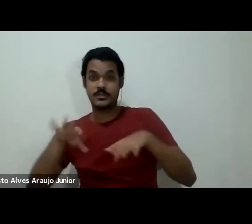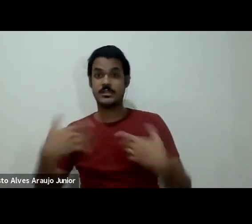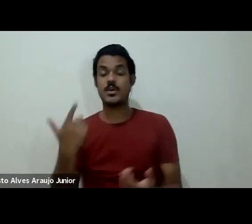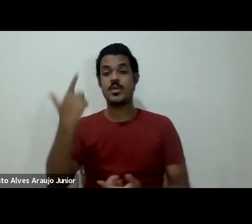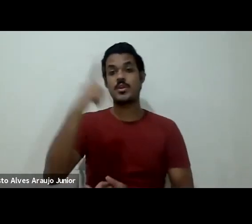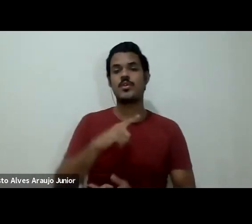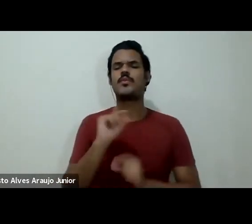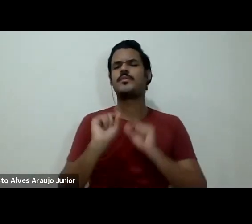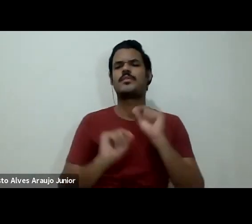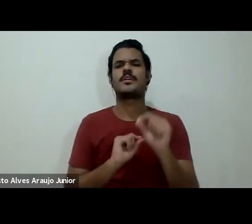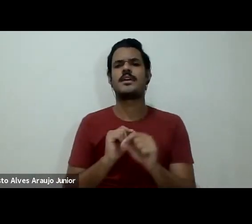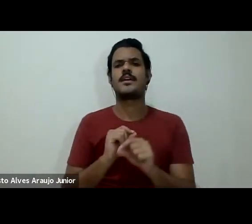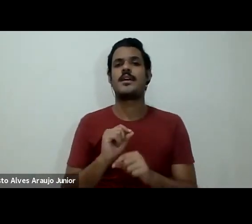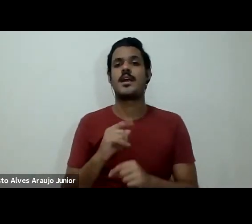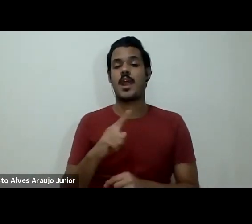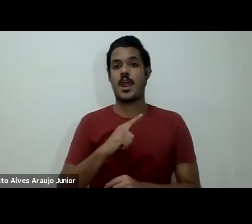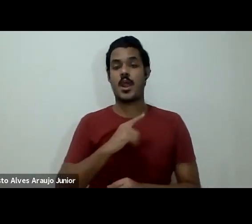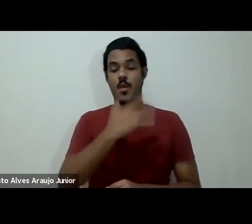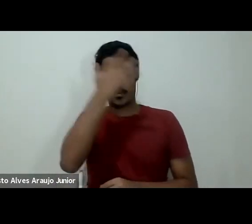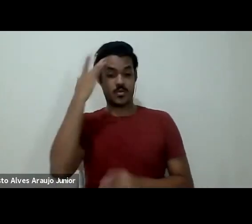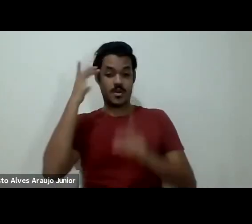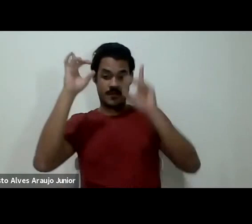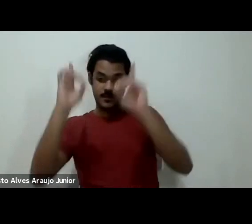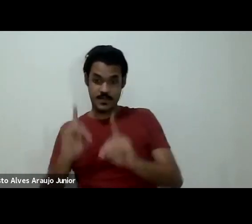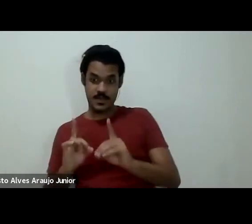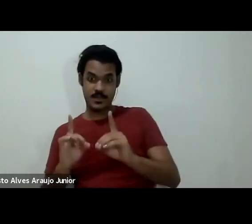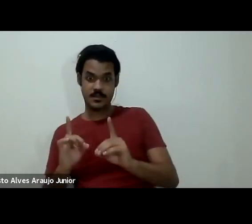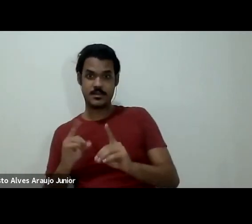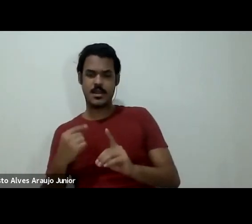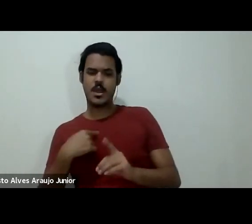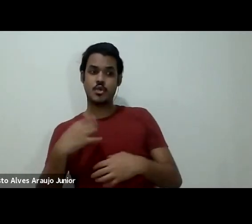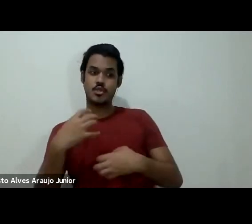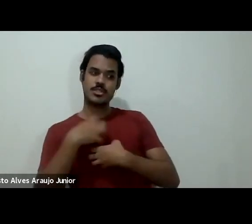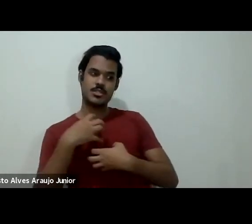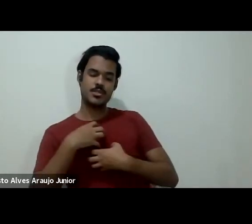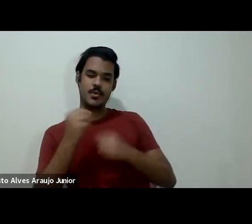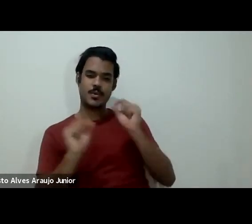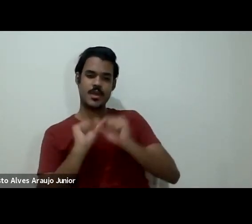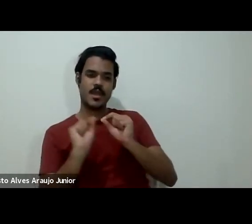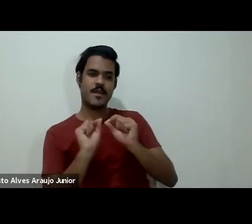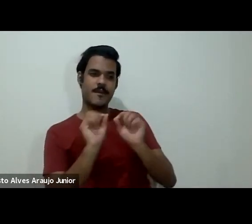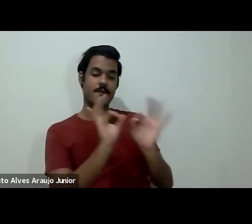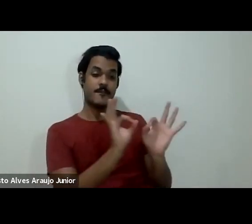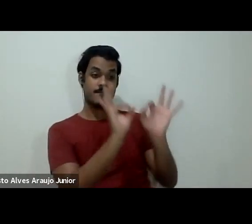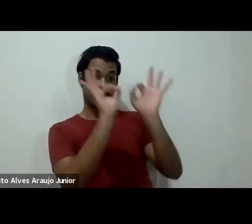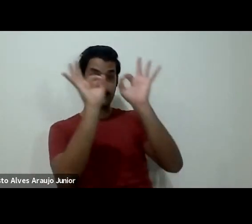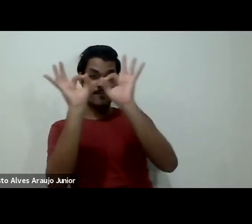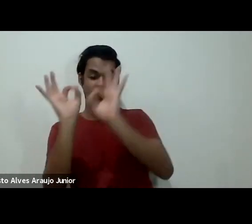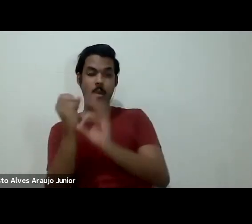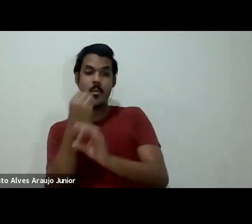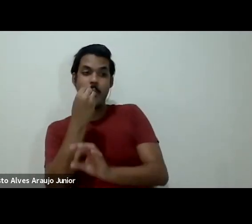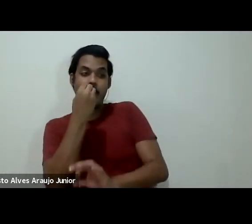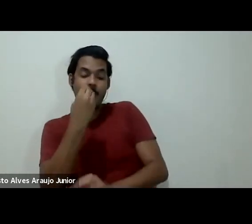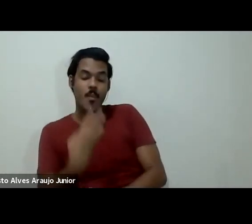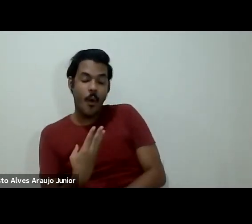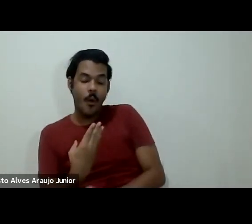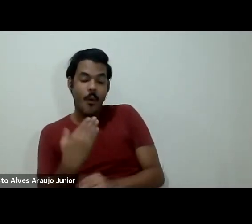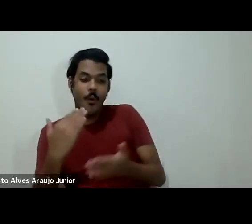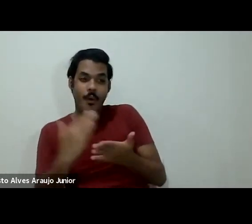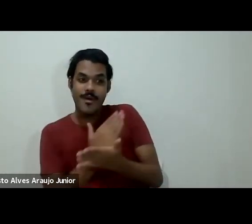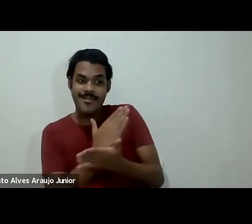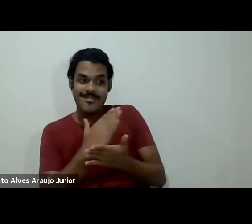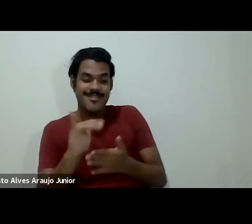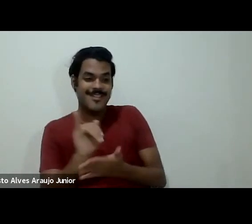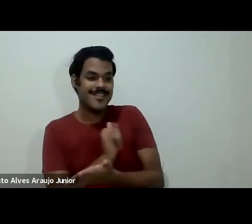uma pessoa sem deficiência, achei muito bom ver o filme com todos esses recursos,